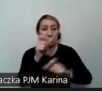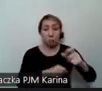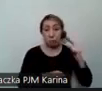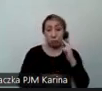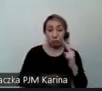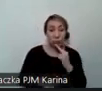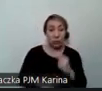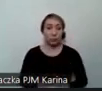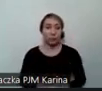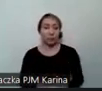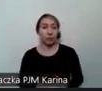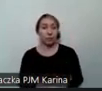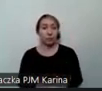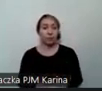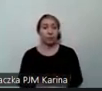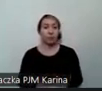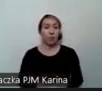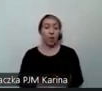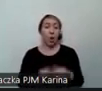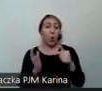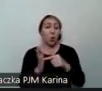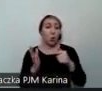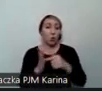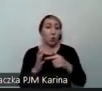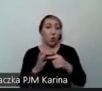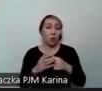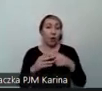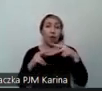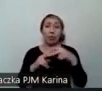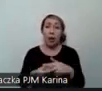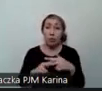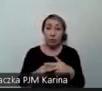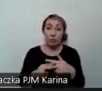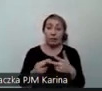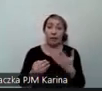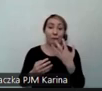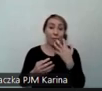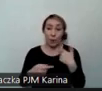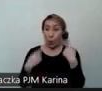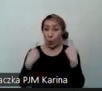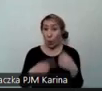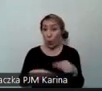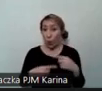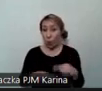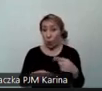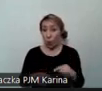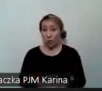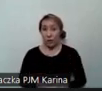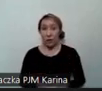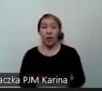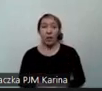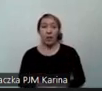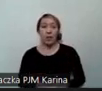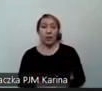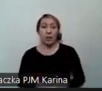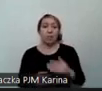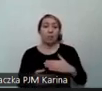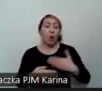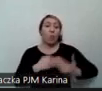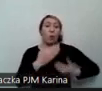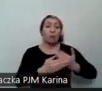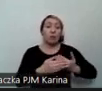niesłyszących. Takiego narzędzia wcześniej nie było. W procesie